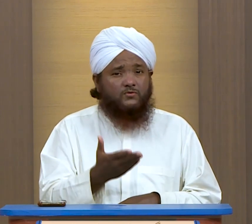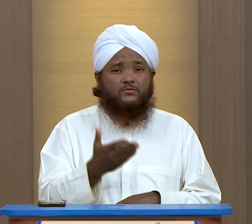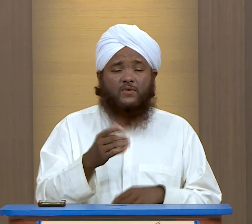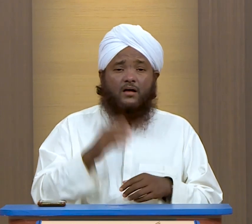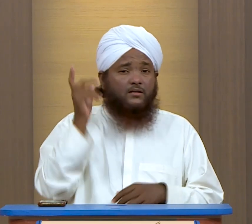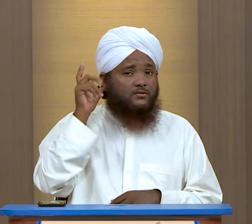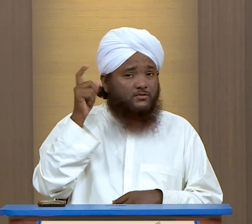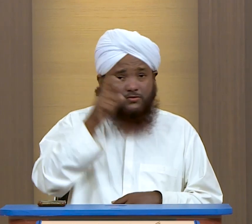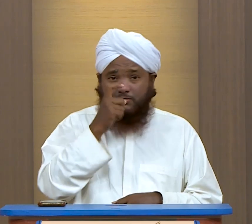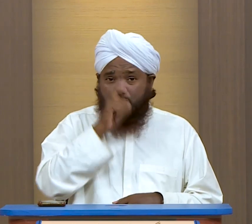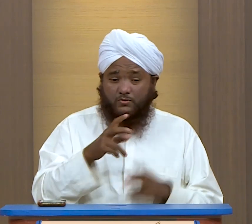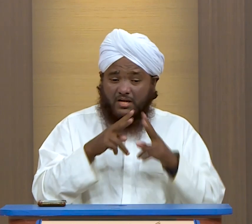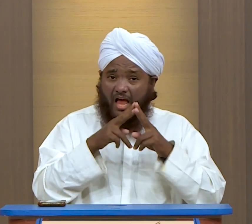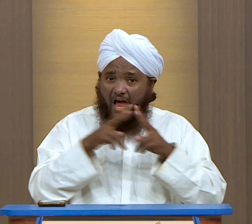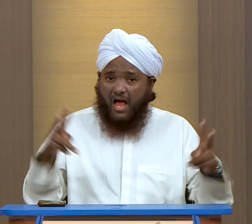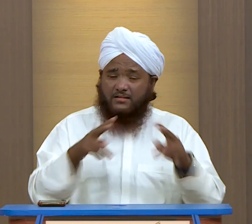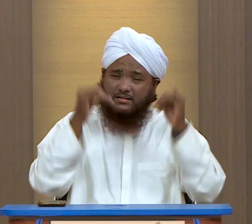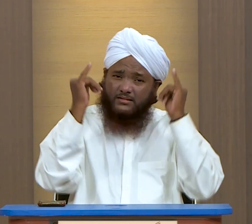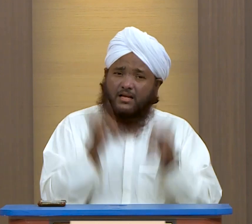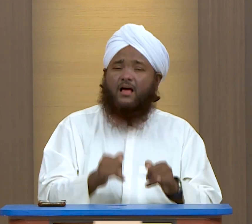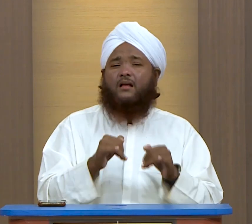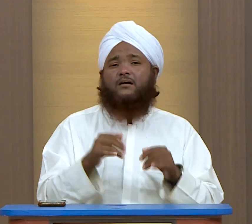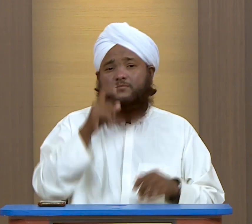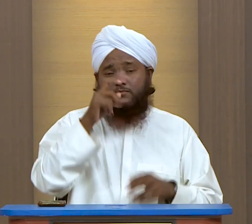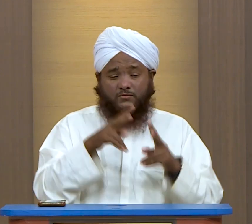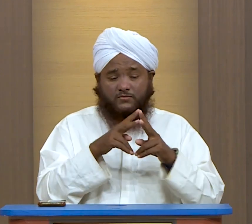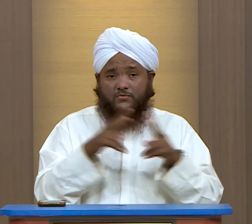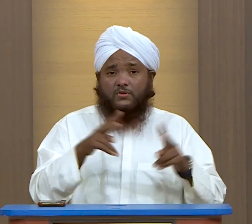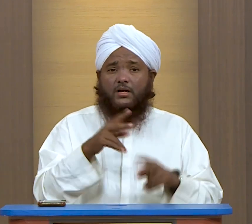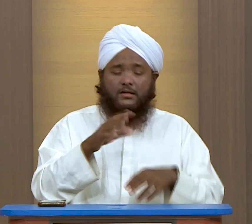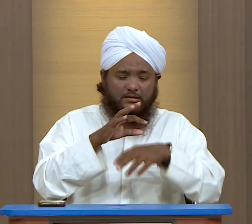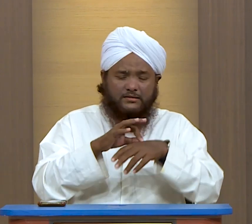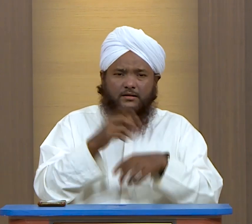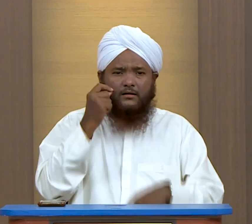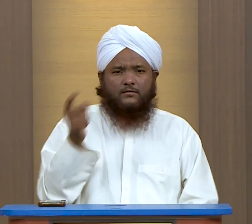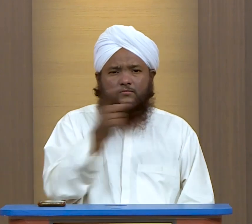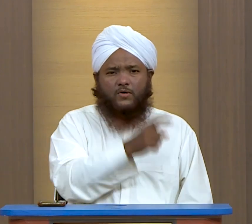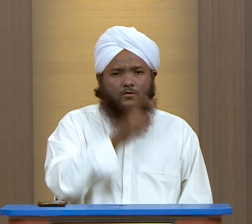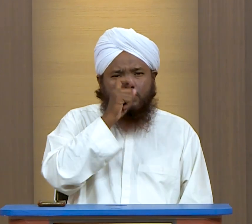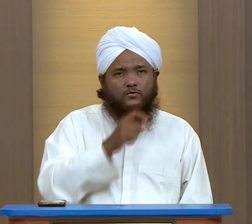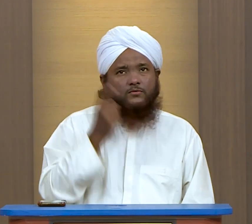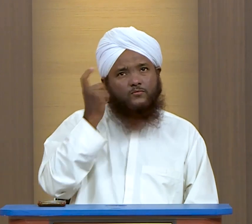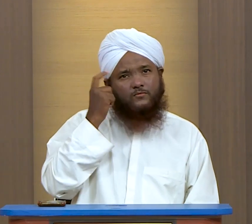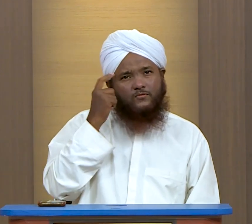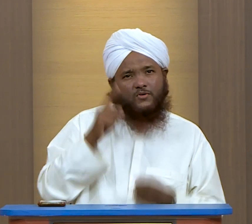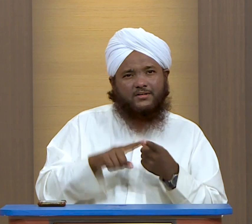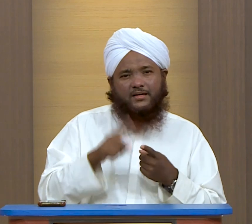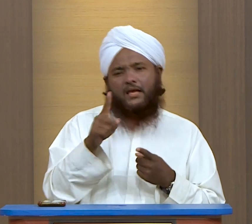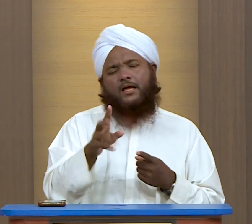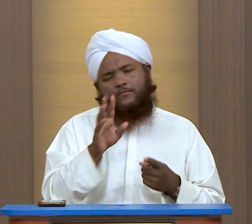ہونے کا انداز بھی نرالا اور غیر محسوس ہوتا ہے۔ انسان ہر بار جھوٹ بولتے ہوئے یہی سوچتا ہے کہ ایک بار تو جھوٹ بولنے سے